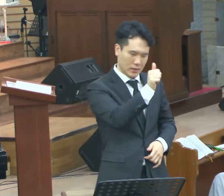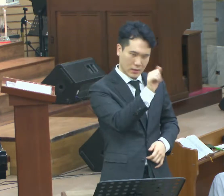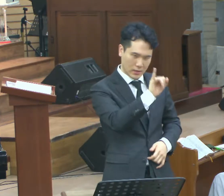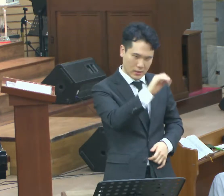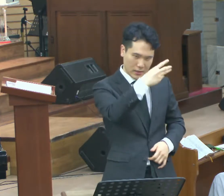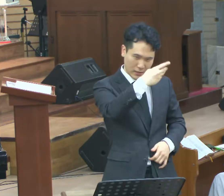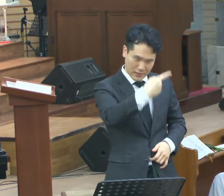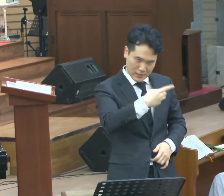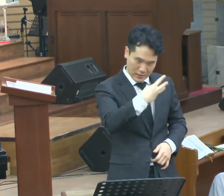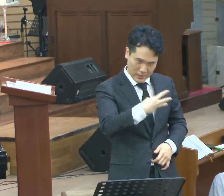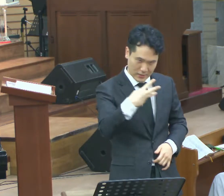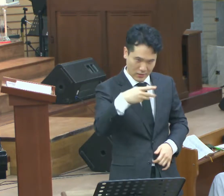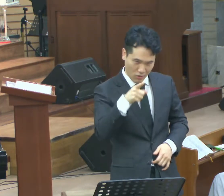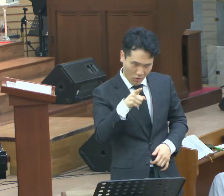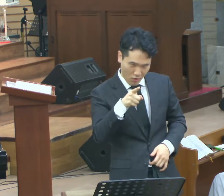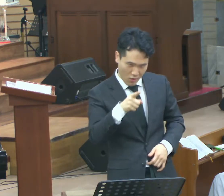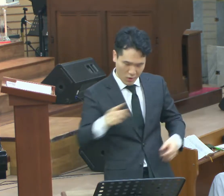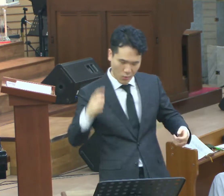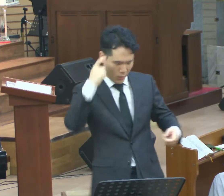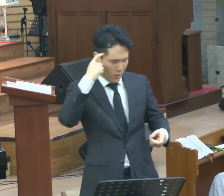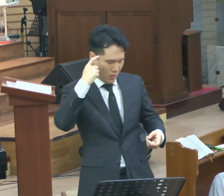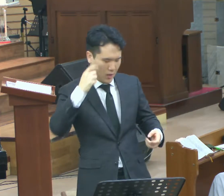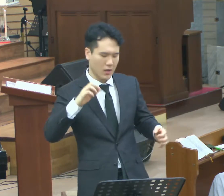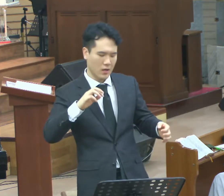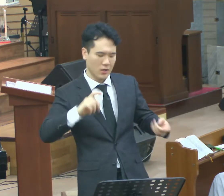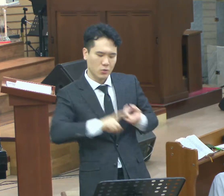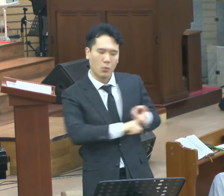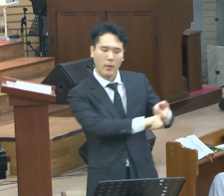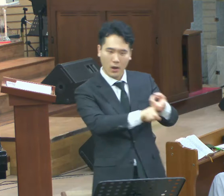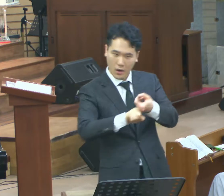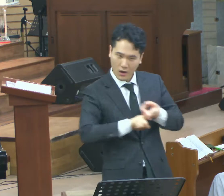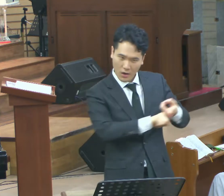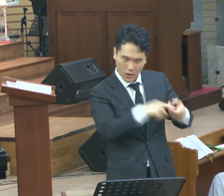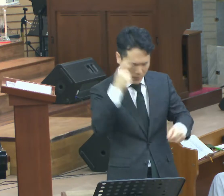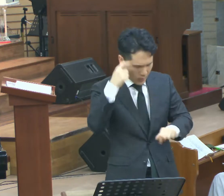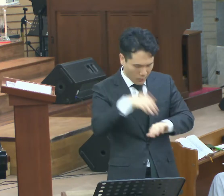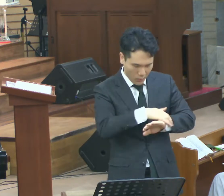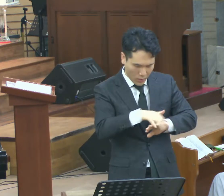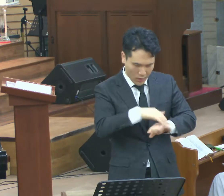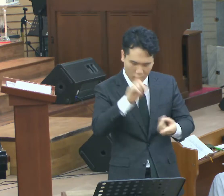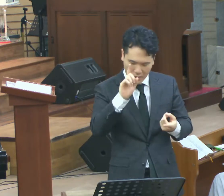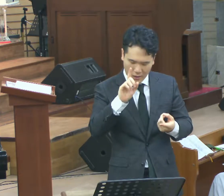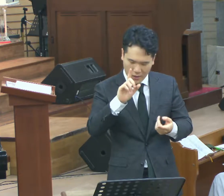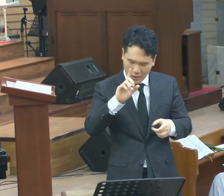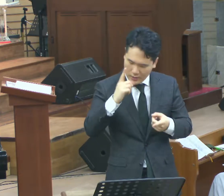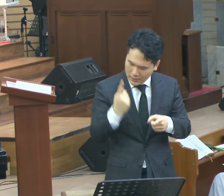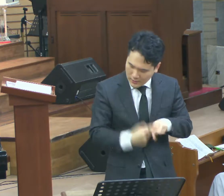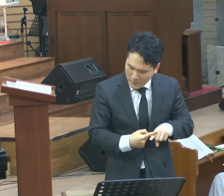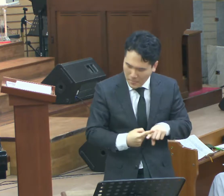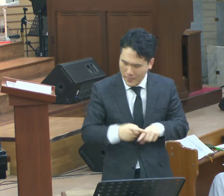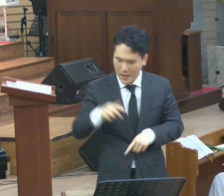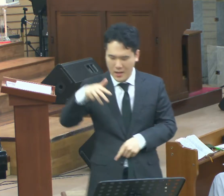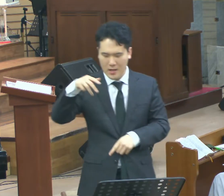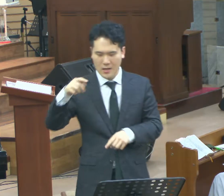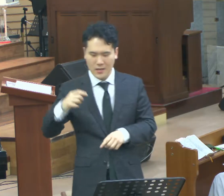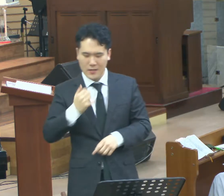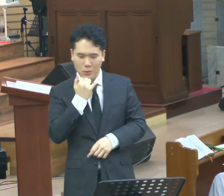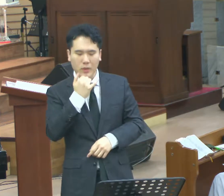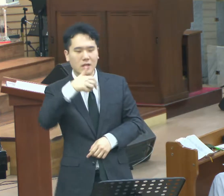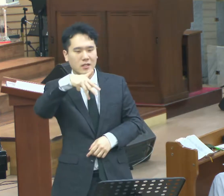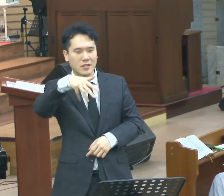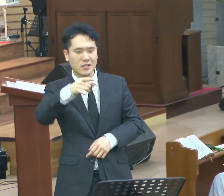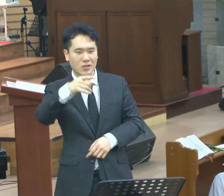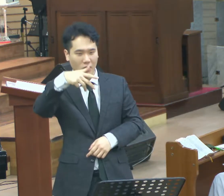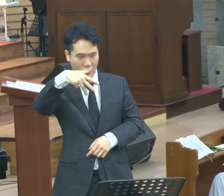좀 물어보고 처칠이 딱 그걸 거부를 했죠. 호랑이 입에다가